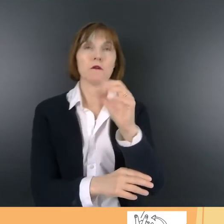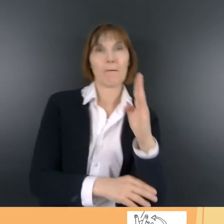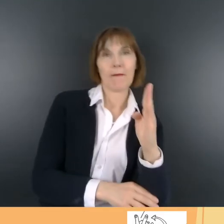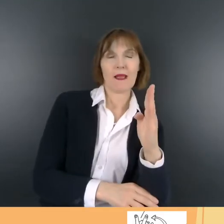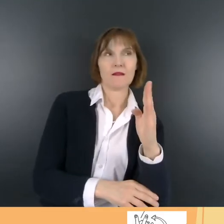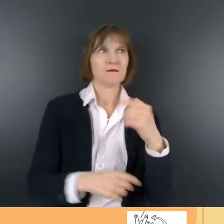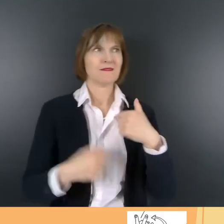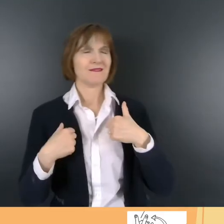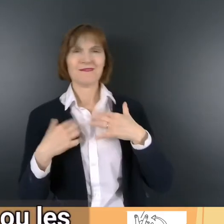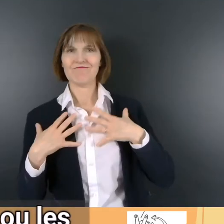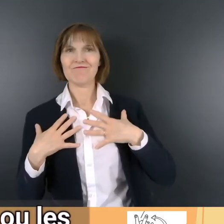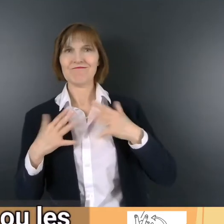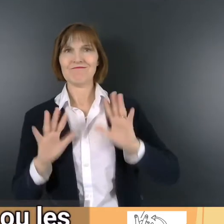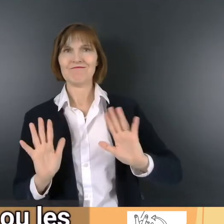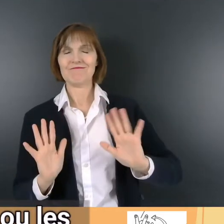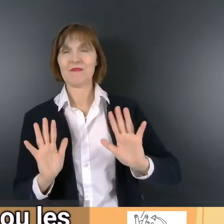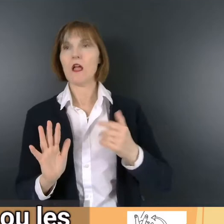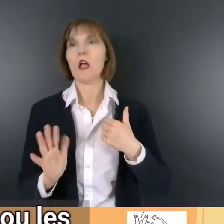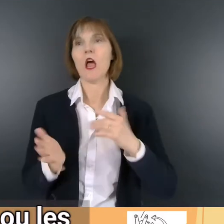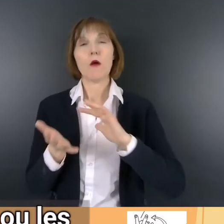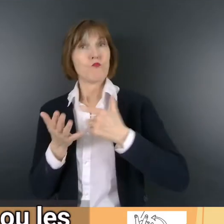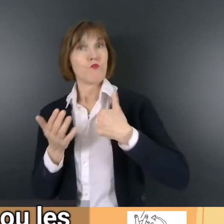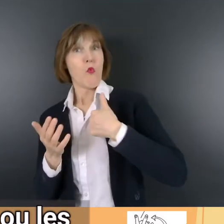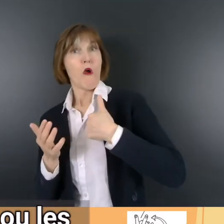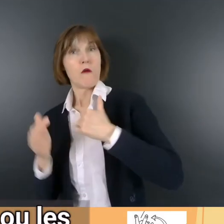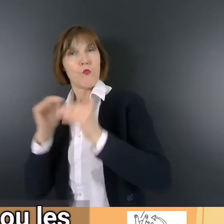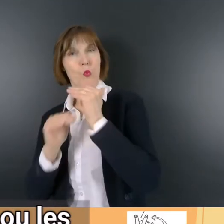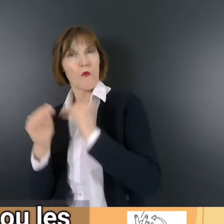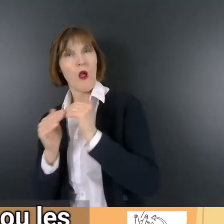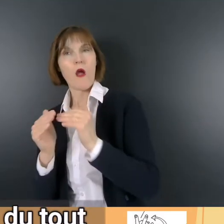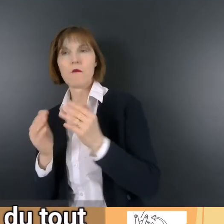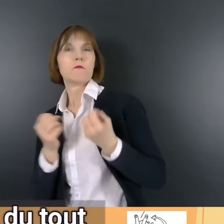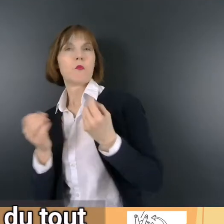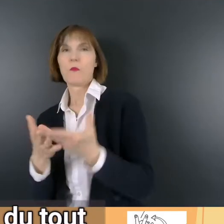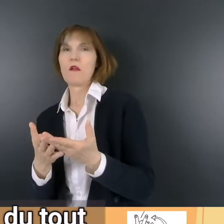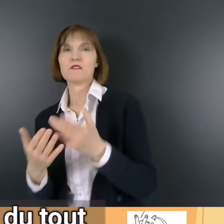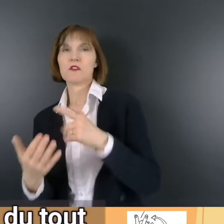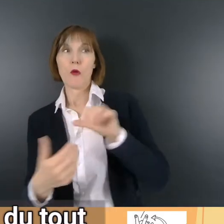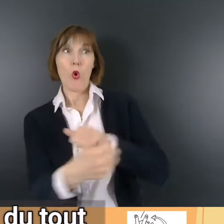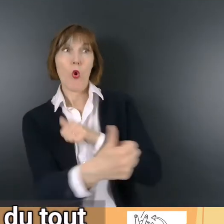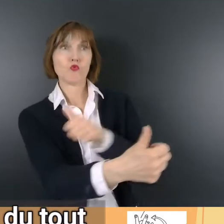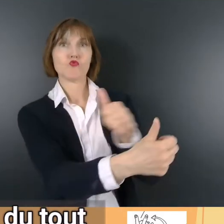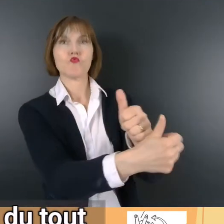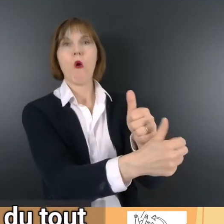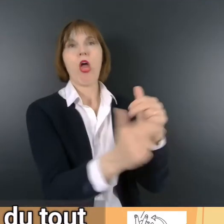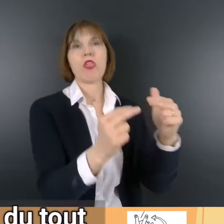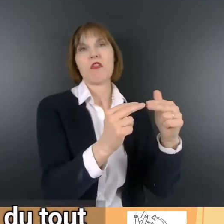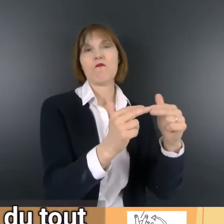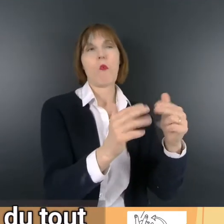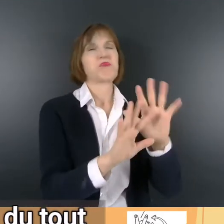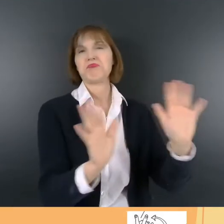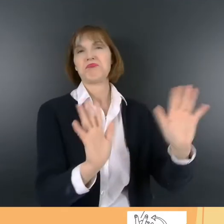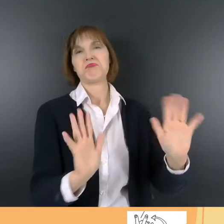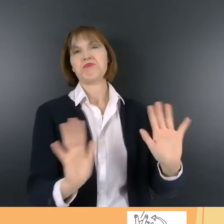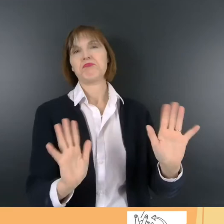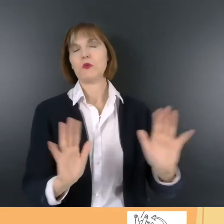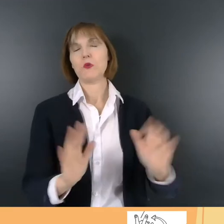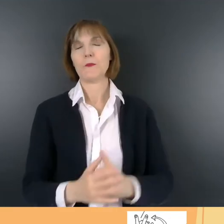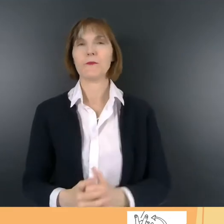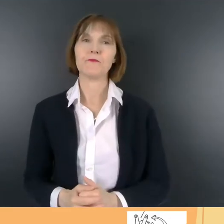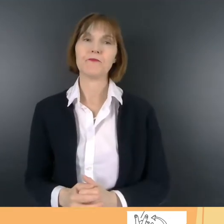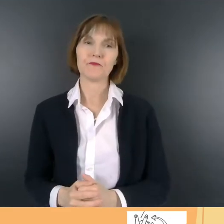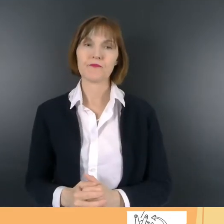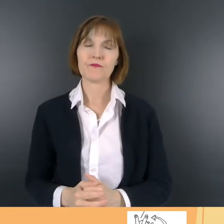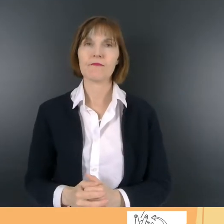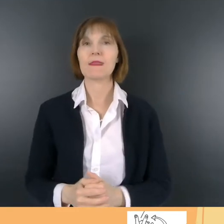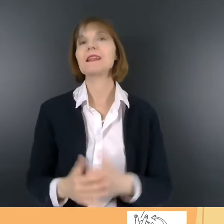Ce n pas possible, les capsules ou les programmes que je propose ne s'intègrent pas du tout dans cette dynamique d'enseignement de la langue des